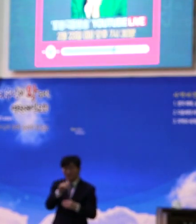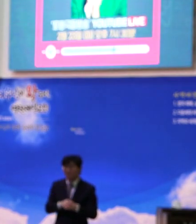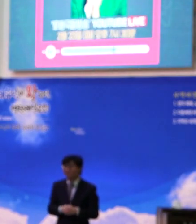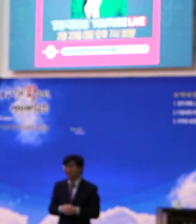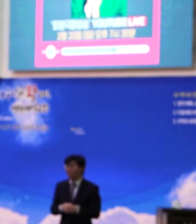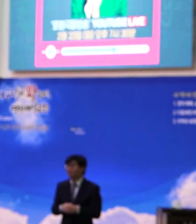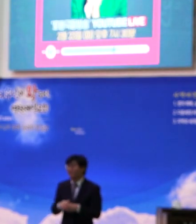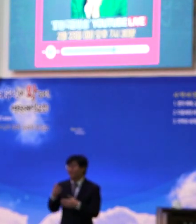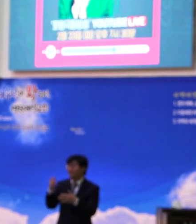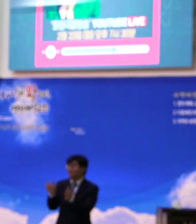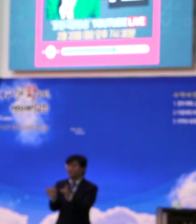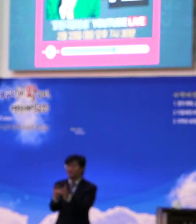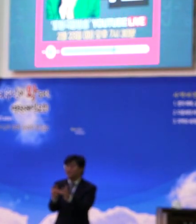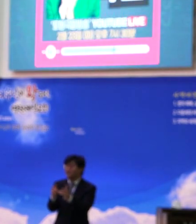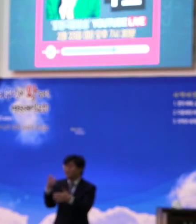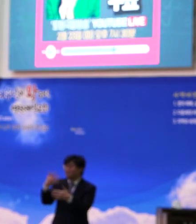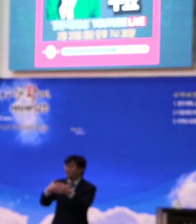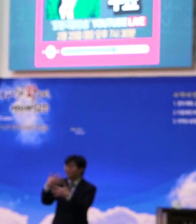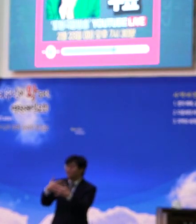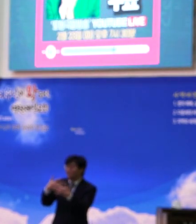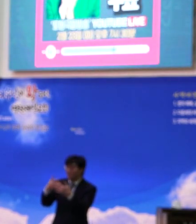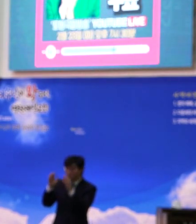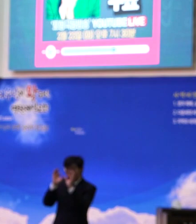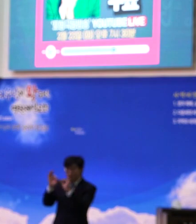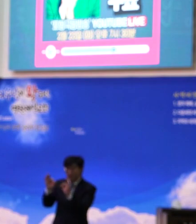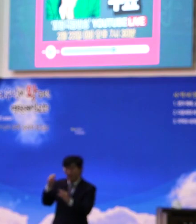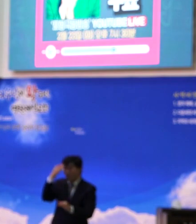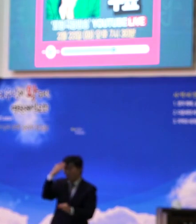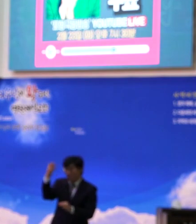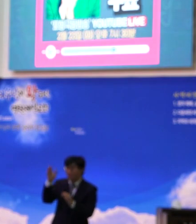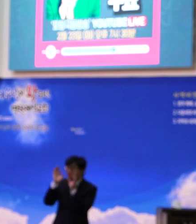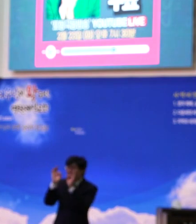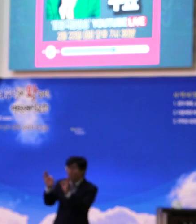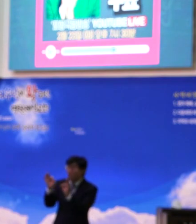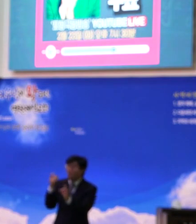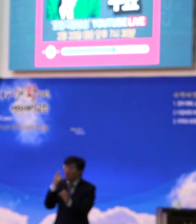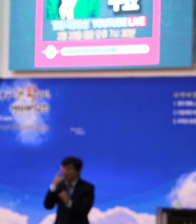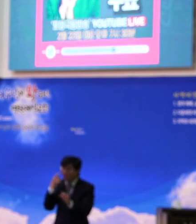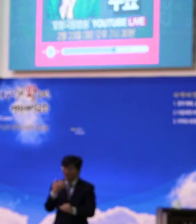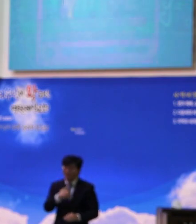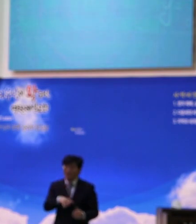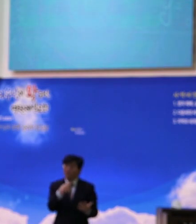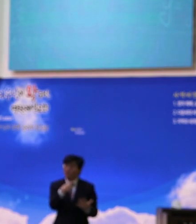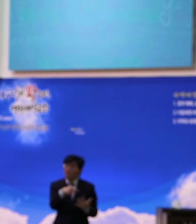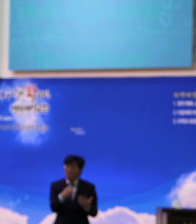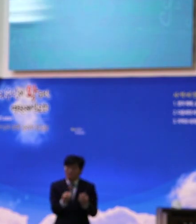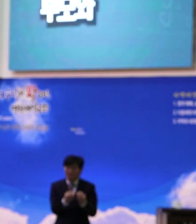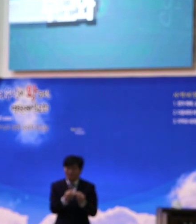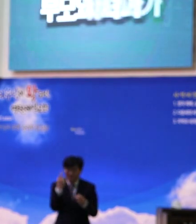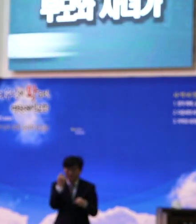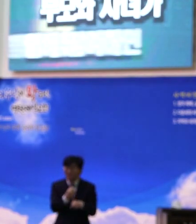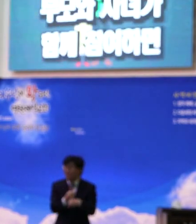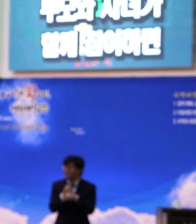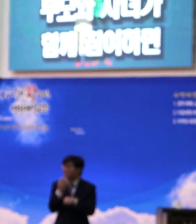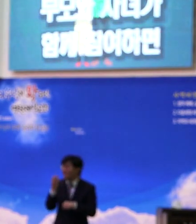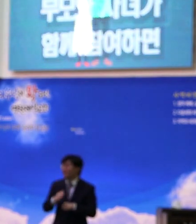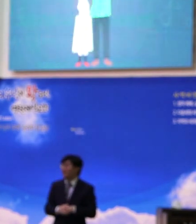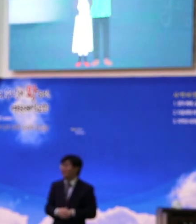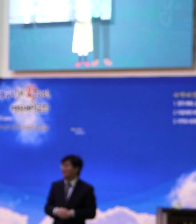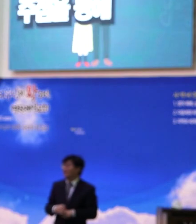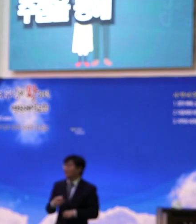이번 세미나의 참가비는 무료로 특별히 비기독교인들을 초청하셔도 정말 좋습니다. 또한 부모와 자녀가 함께